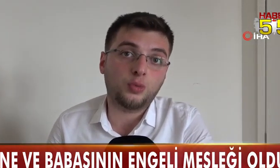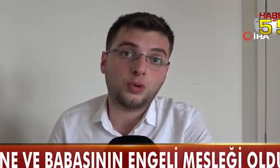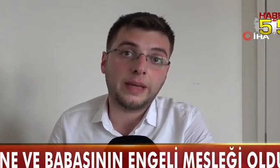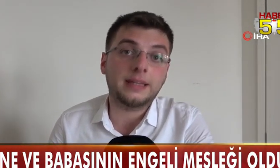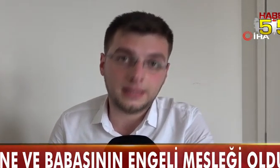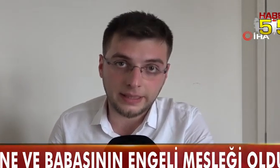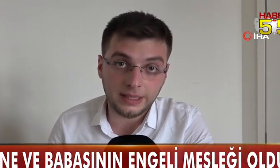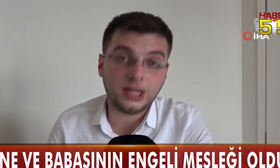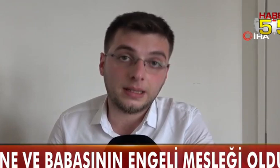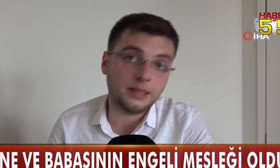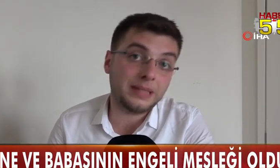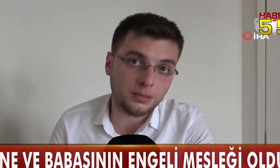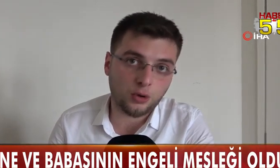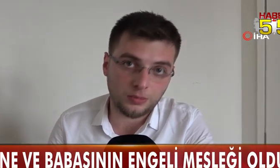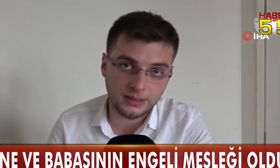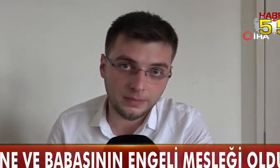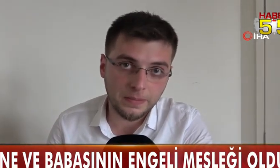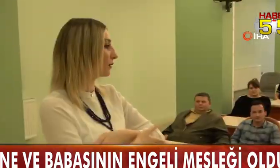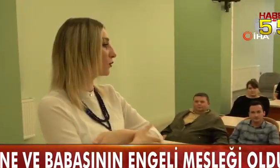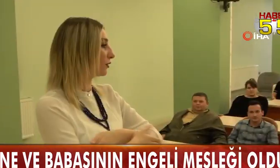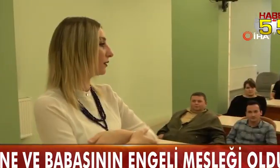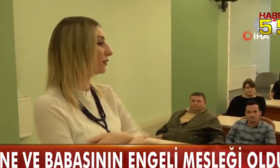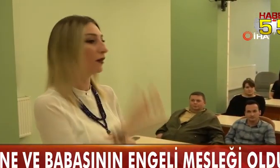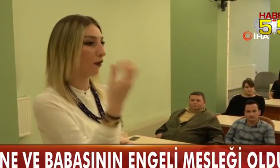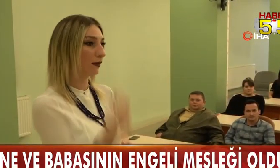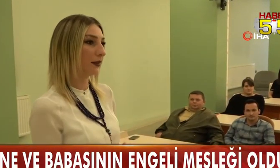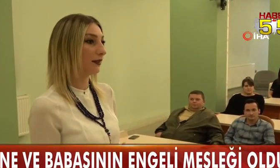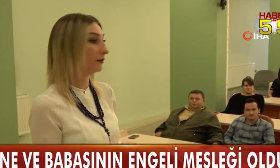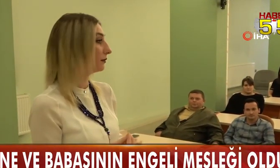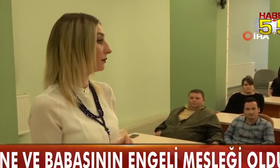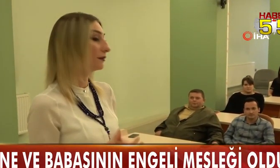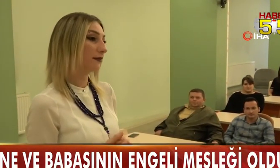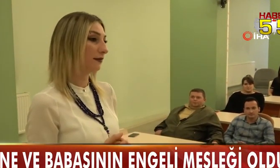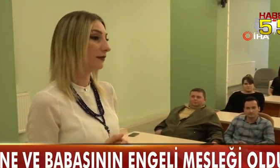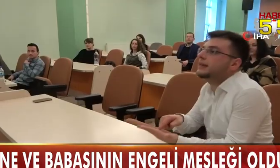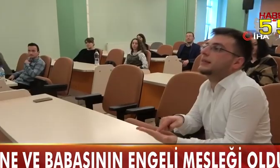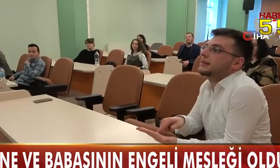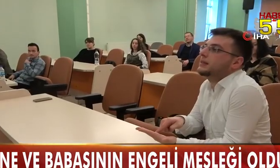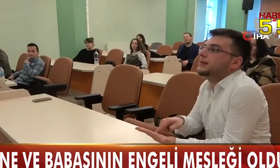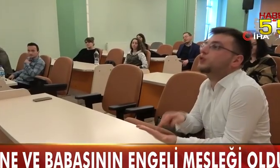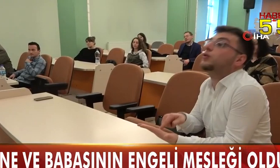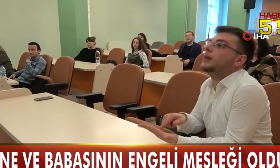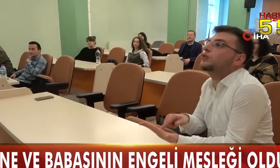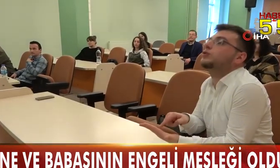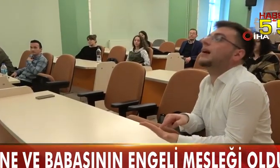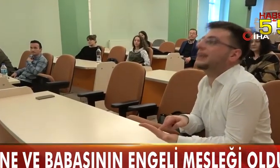bir eksiklik. İşaret dili bilinmiyor olması. Bu toplumun bir parçası olan işitme engelli arkadaşlarımız kamu dairesinden destek